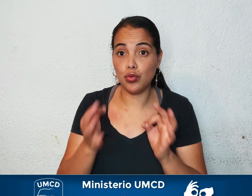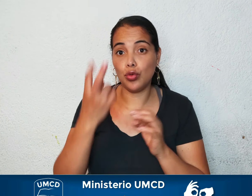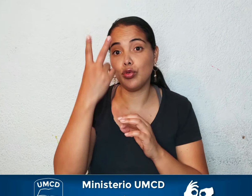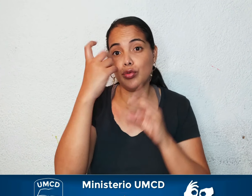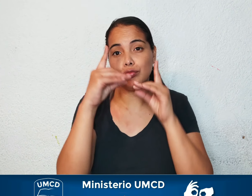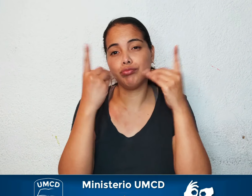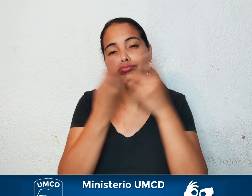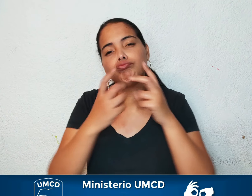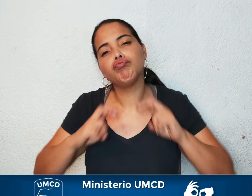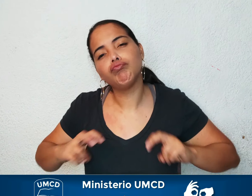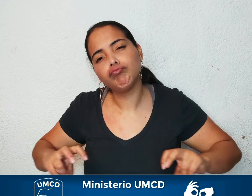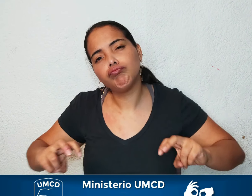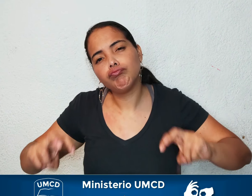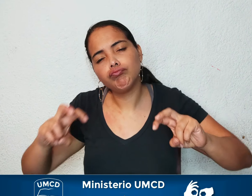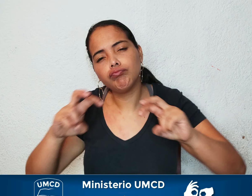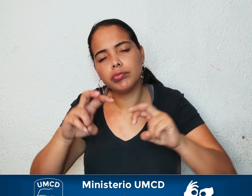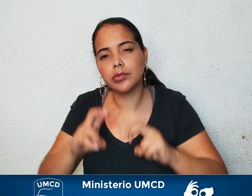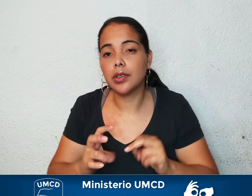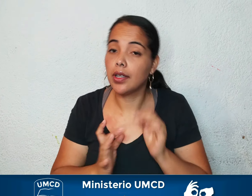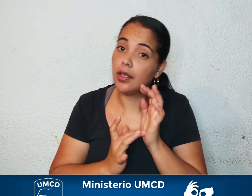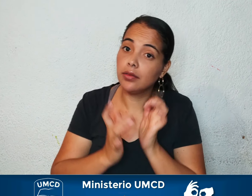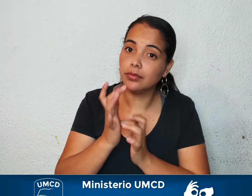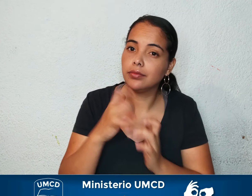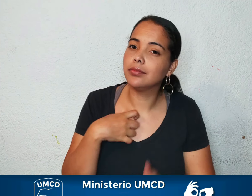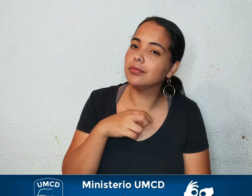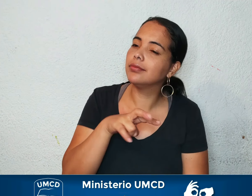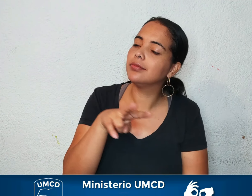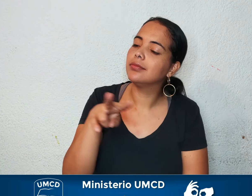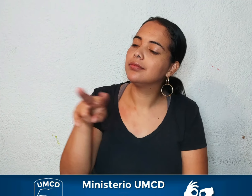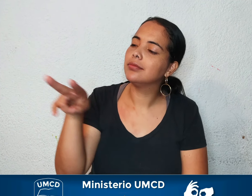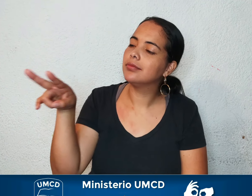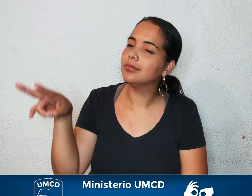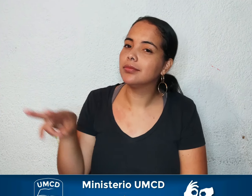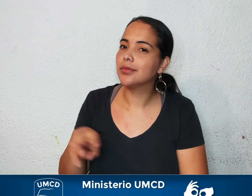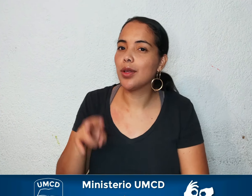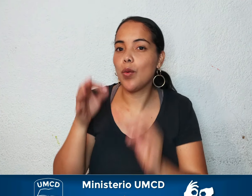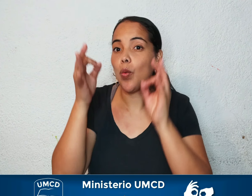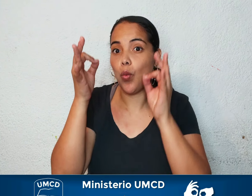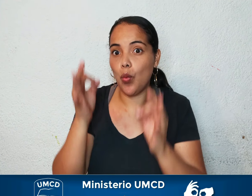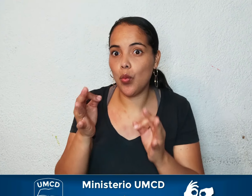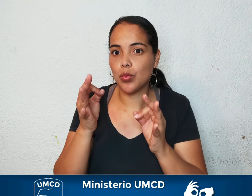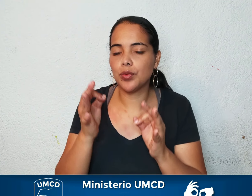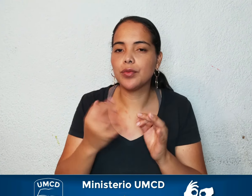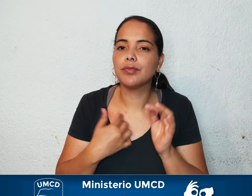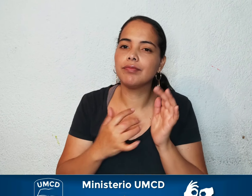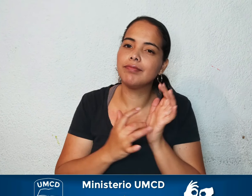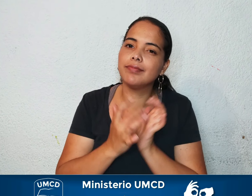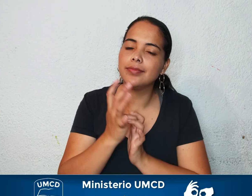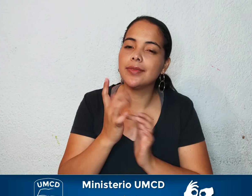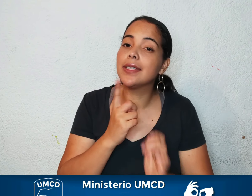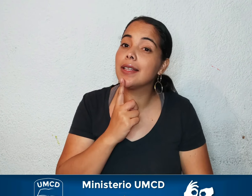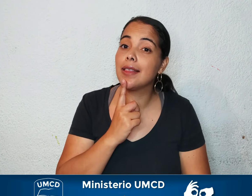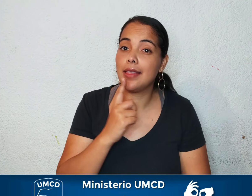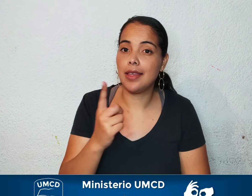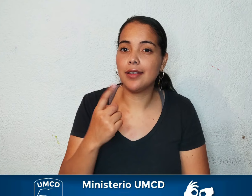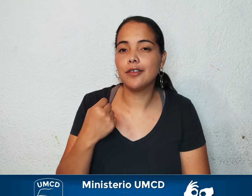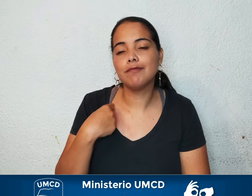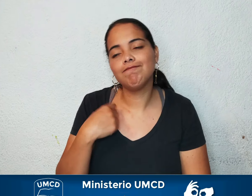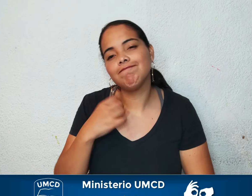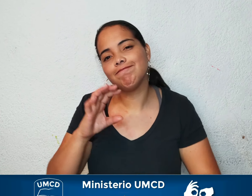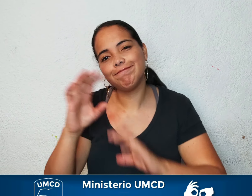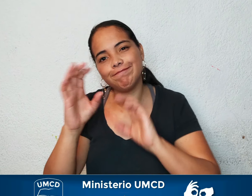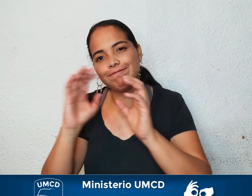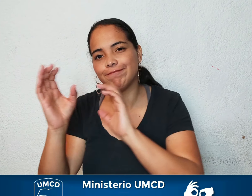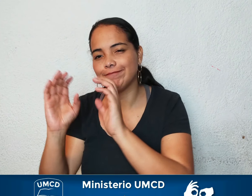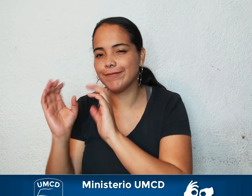Los discípulos estaban sentados. El Señor estaba frente a ellos. En ese instante, Él estando liderando